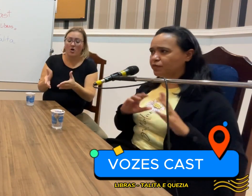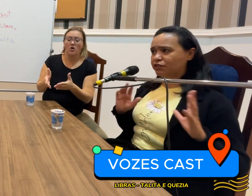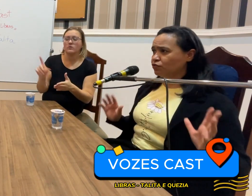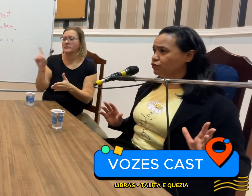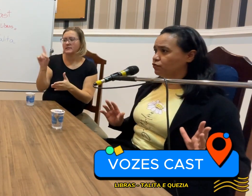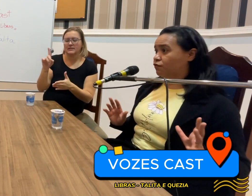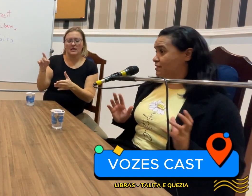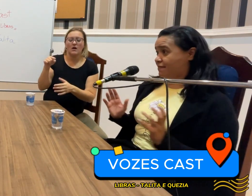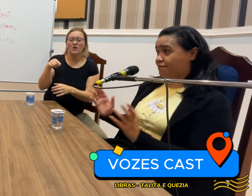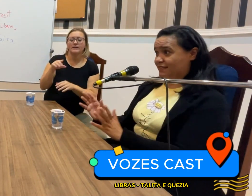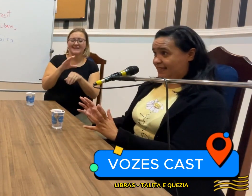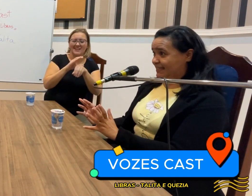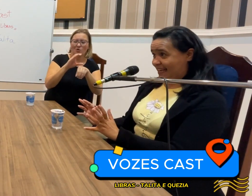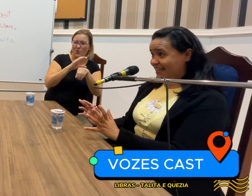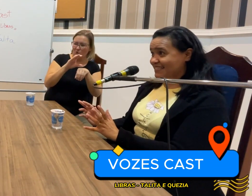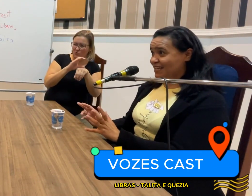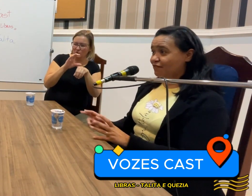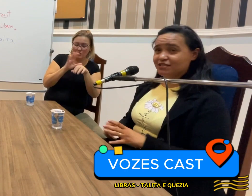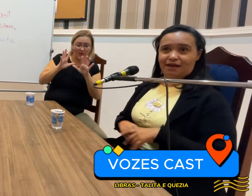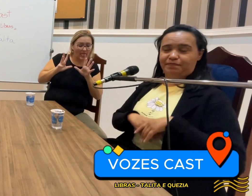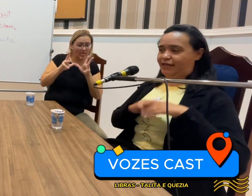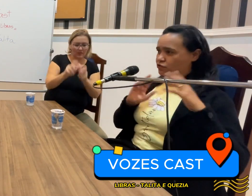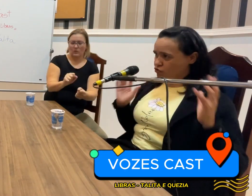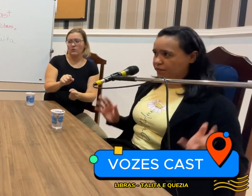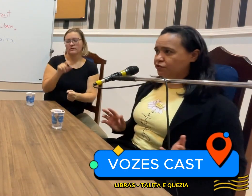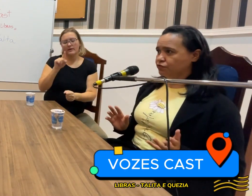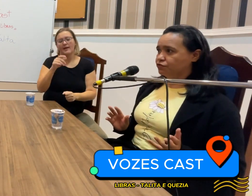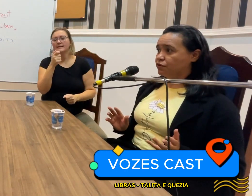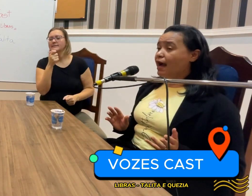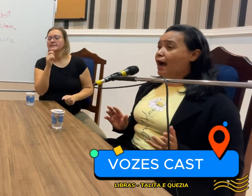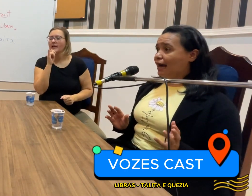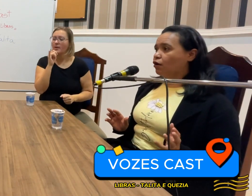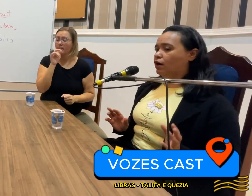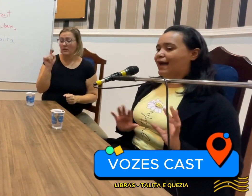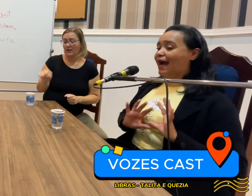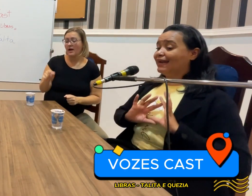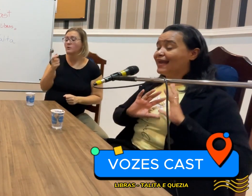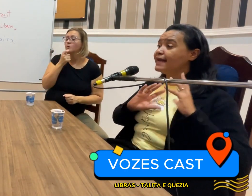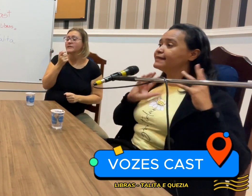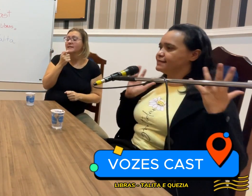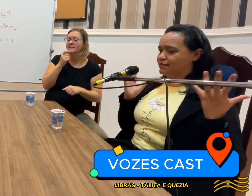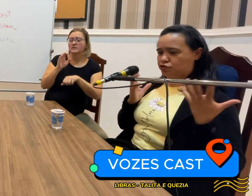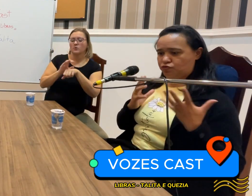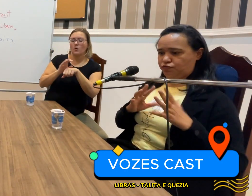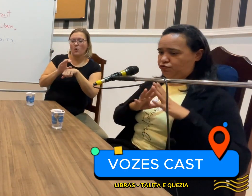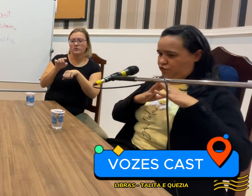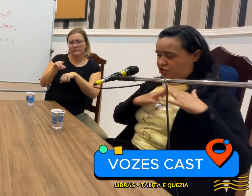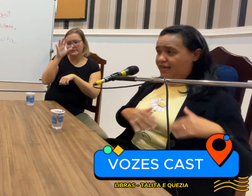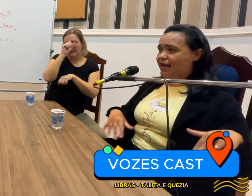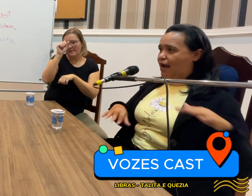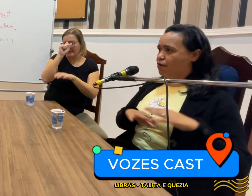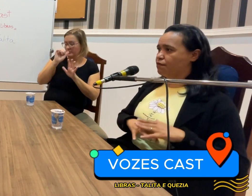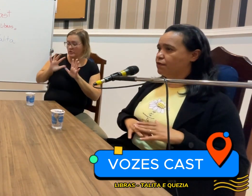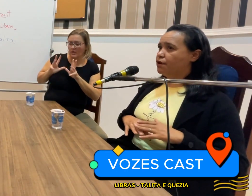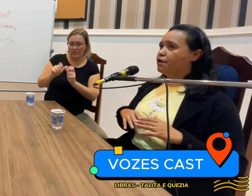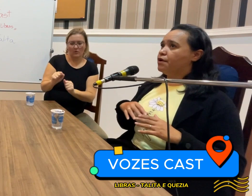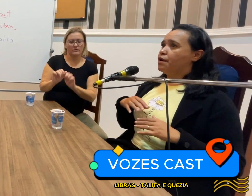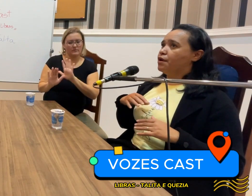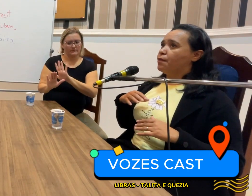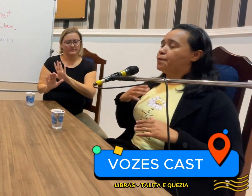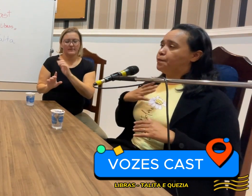aprende sobre tudo. Você vai fazer inglês, você aprende sobre tudo. Sim. Agora, além desse estudo